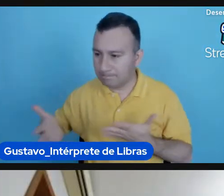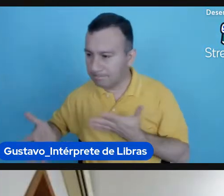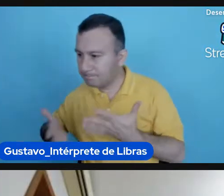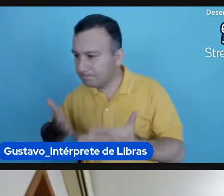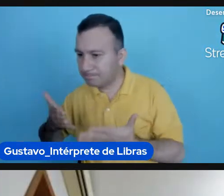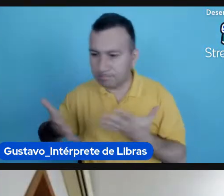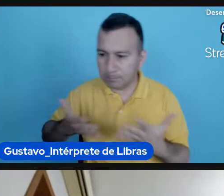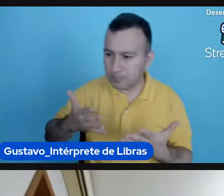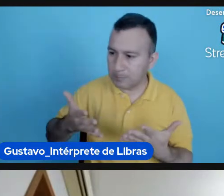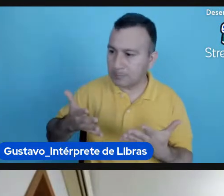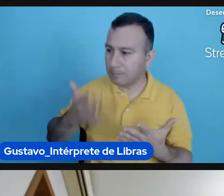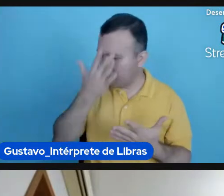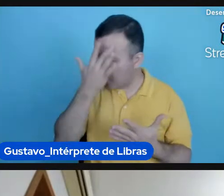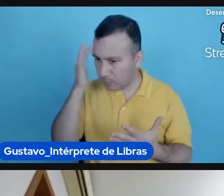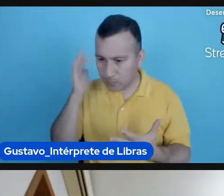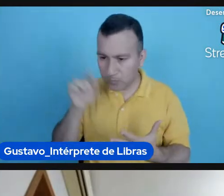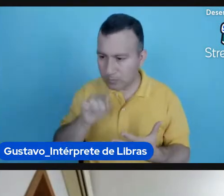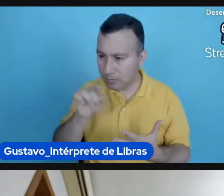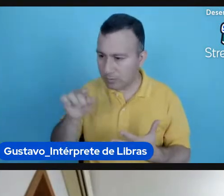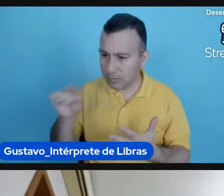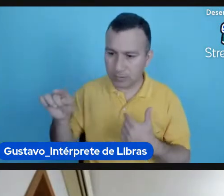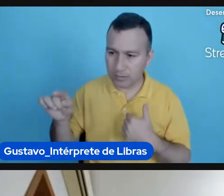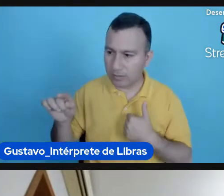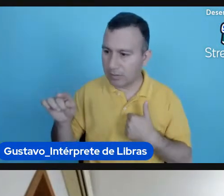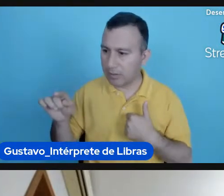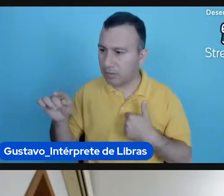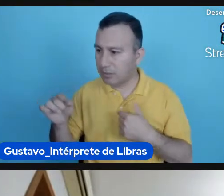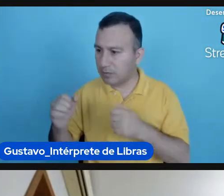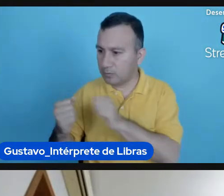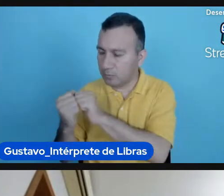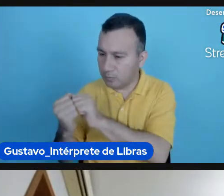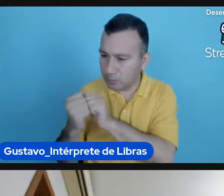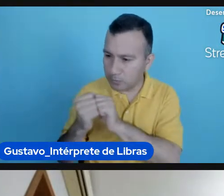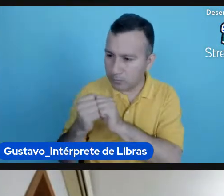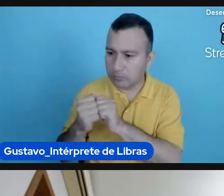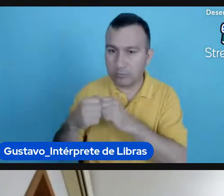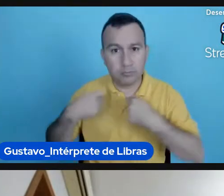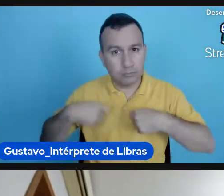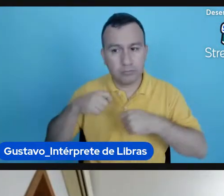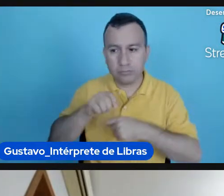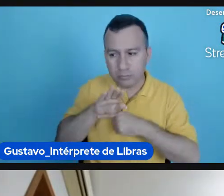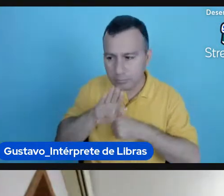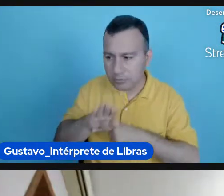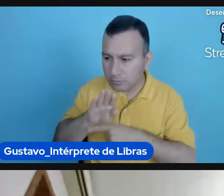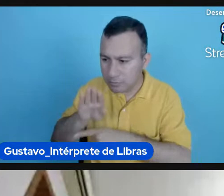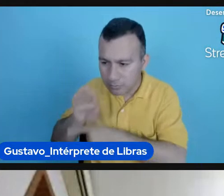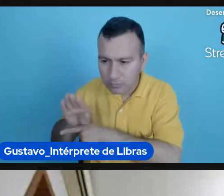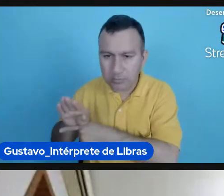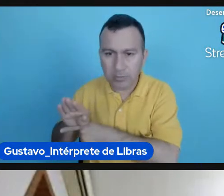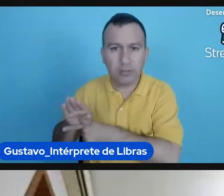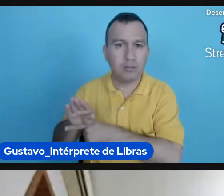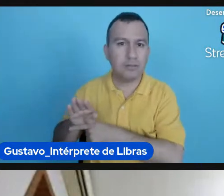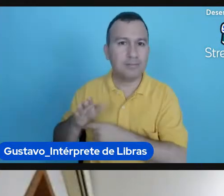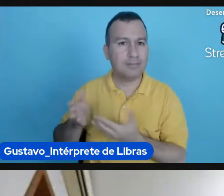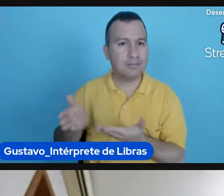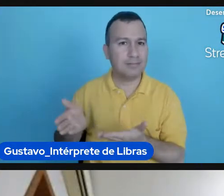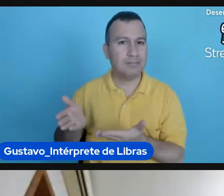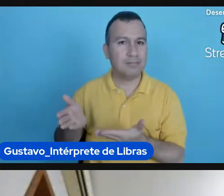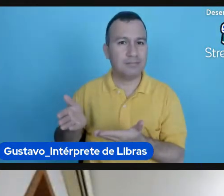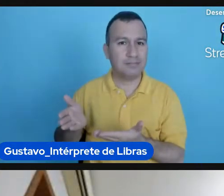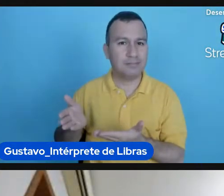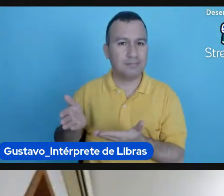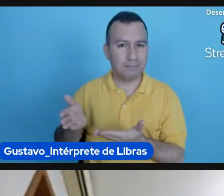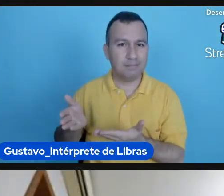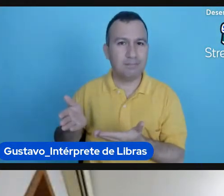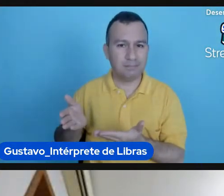posso me incluir nisso, eu posso incluir qualquer pessoa, que precisam de ajuda, muitas vezes, para estar nesse ambiente, né? E eu acho que é